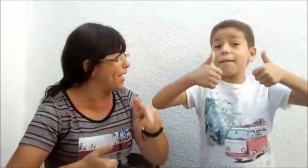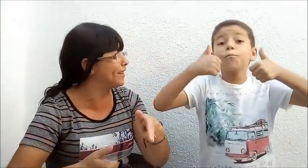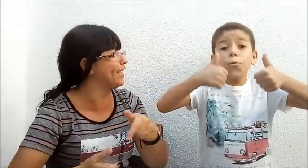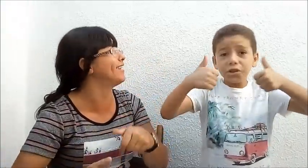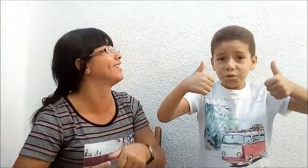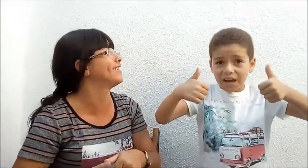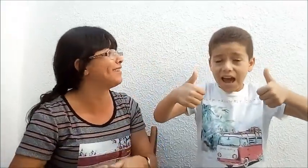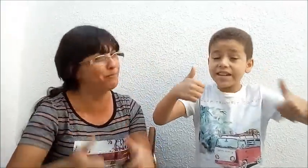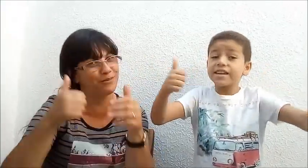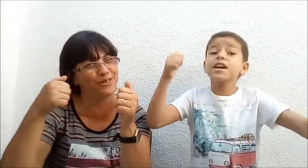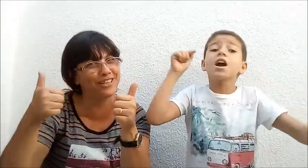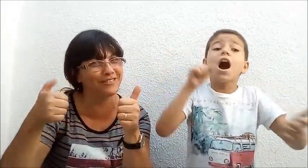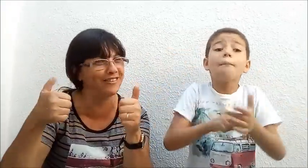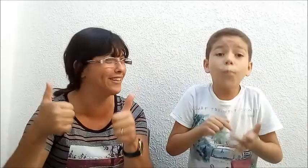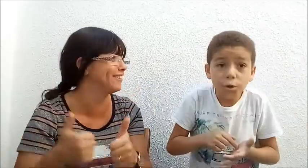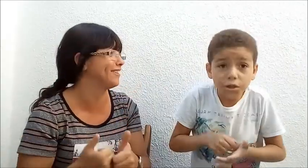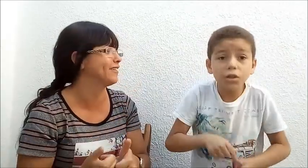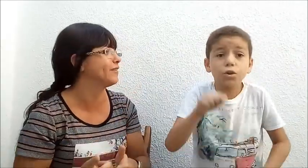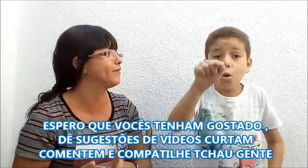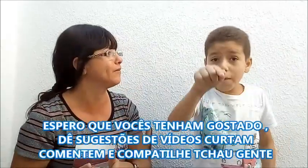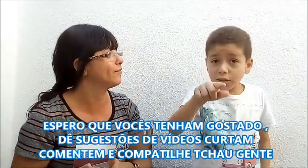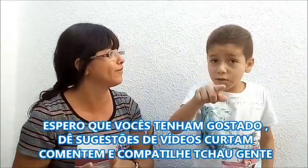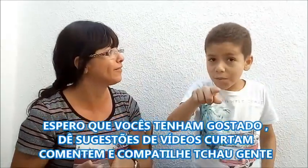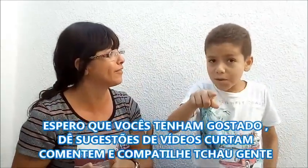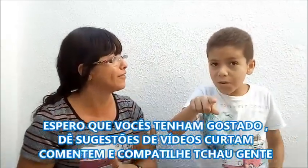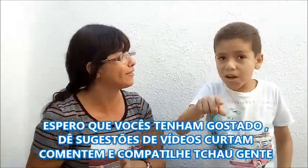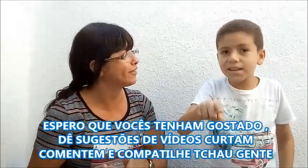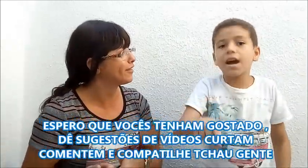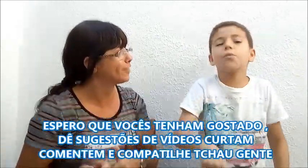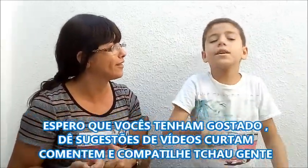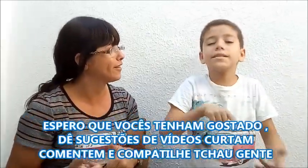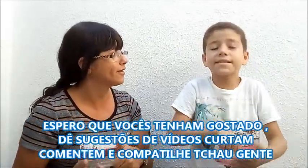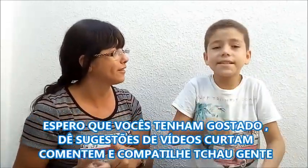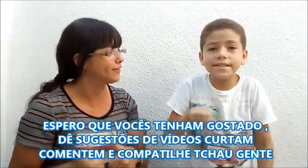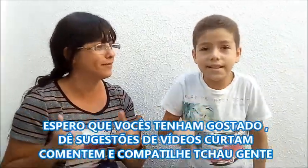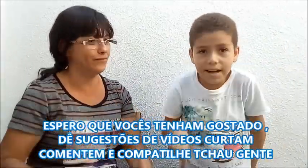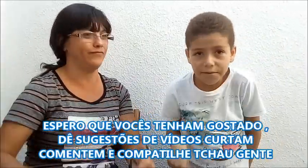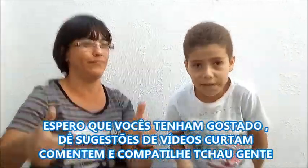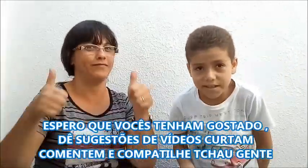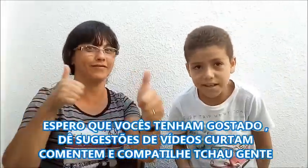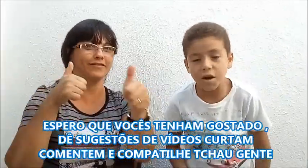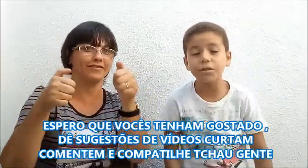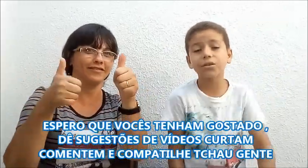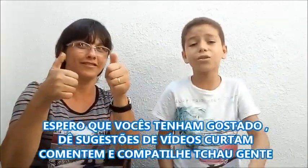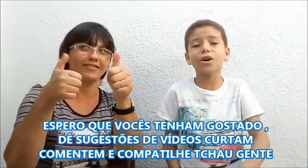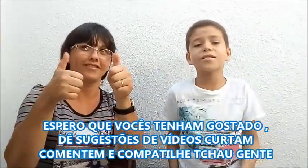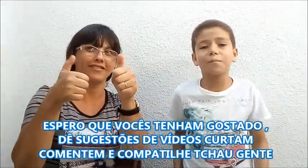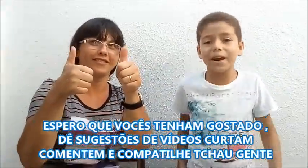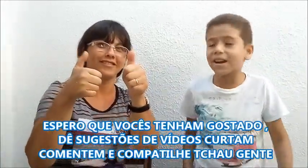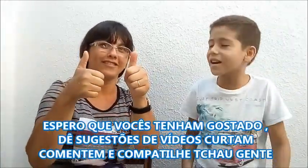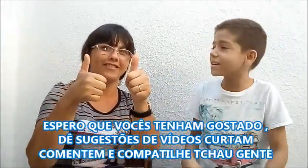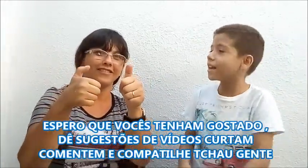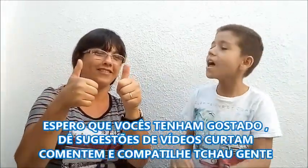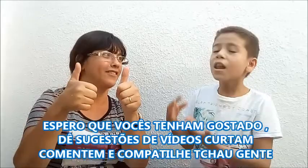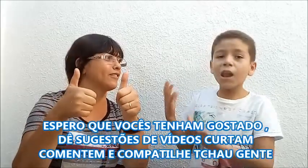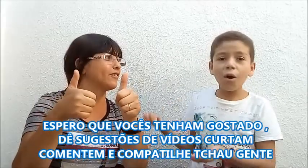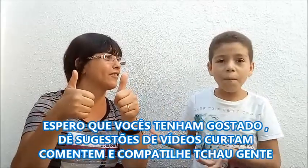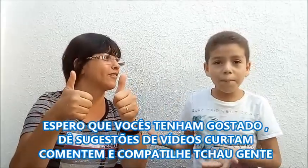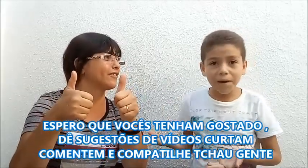Comenta. muito like. Muito, muito. Comenta o nome do meu canal e se inscreve nesse canal, que eu tô torcendo pra ela ganhar logo uma